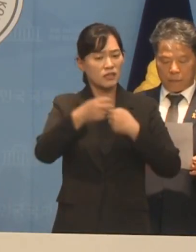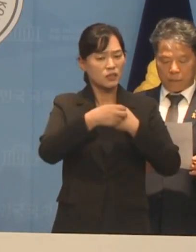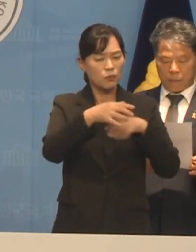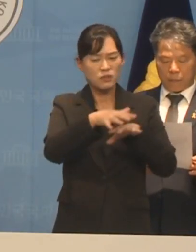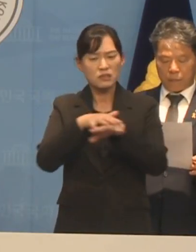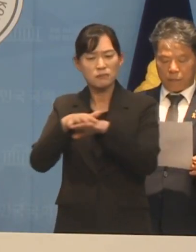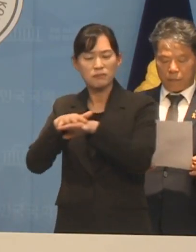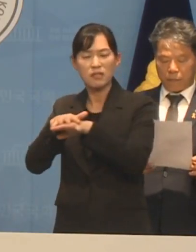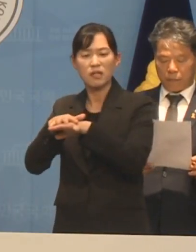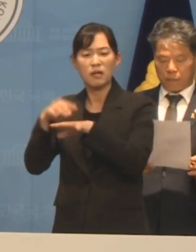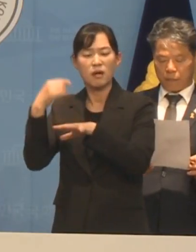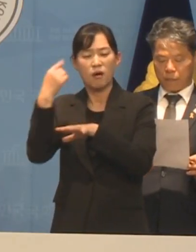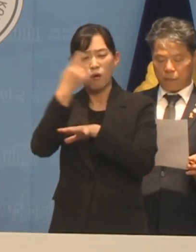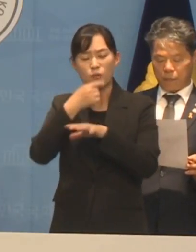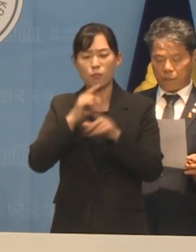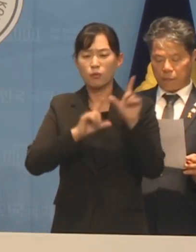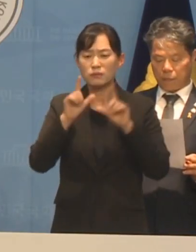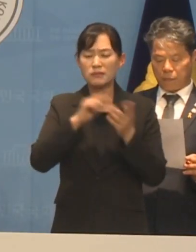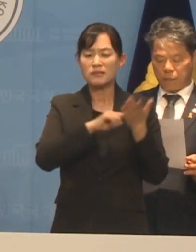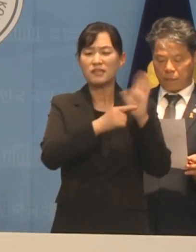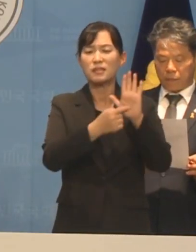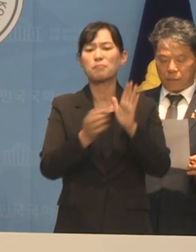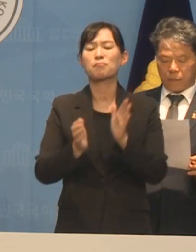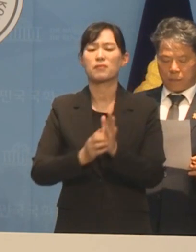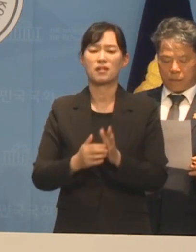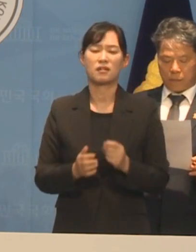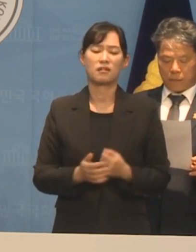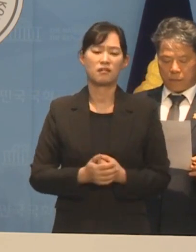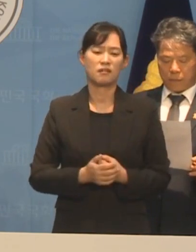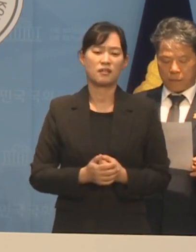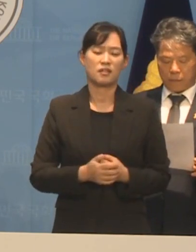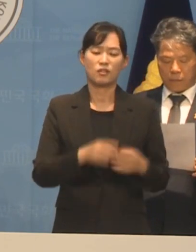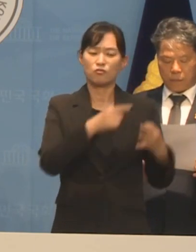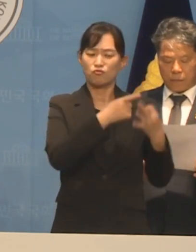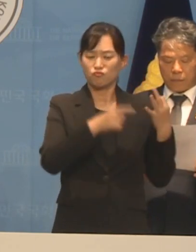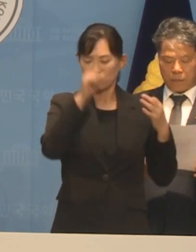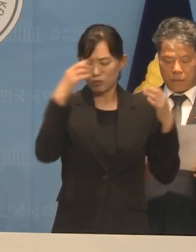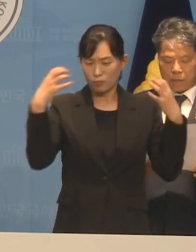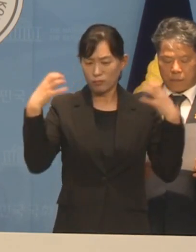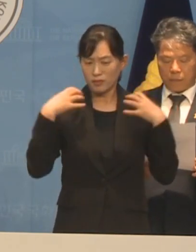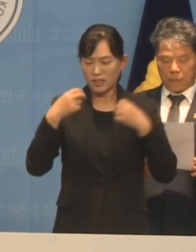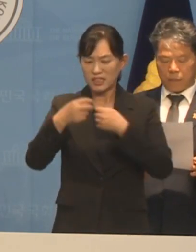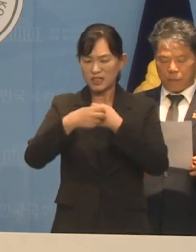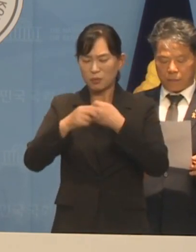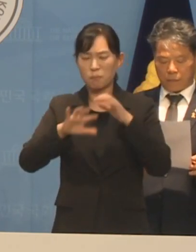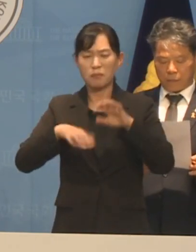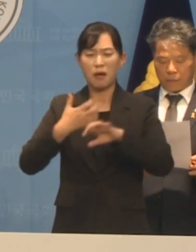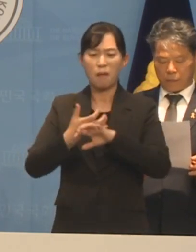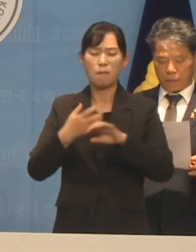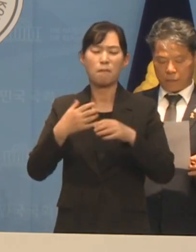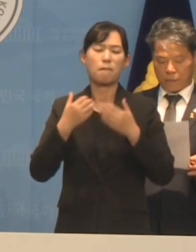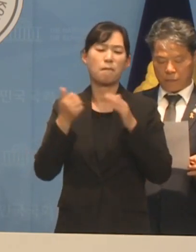의료체계의 민낯이 여실히 드러났습니다. 윤석열 정부의 의료개혁은